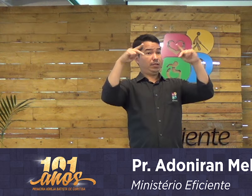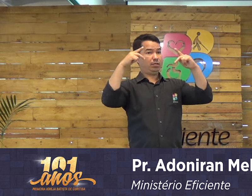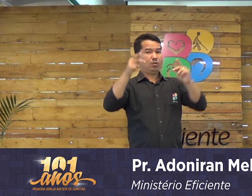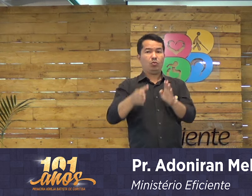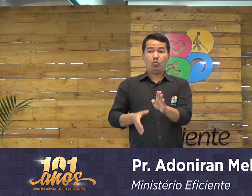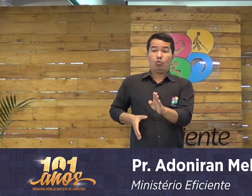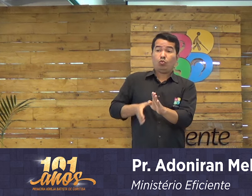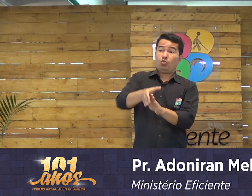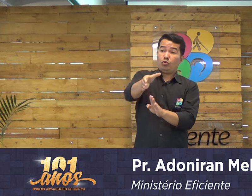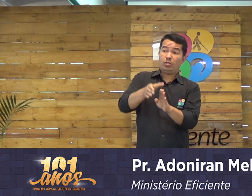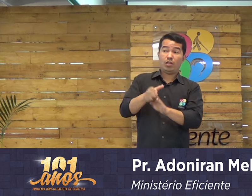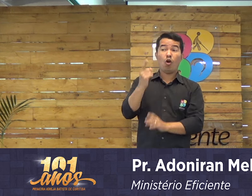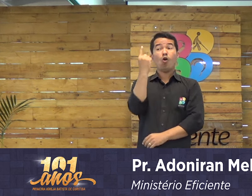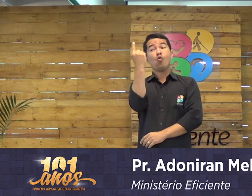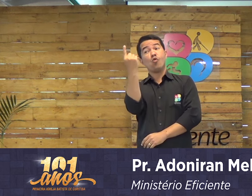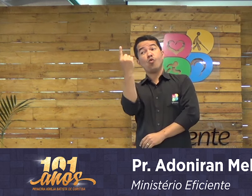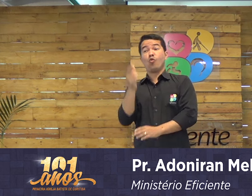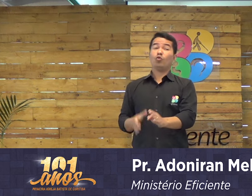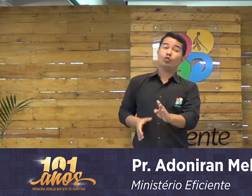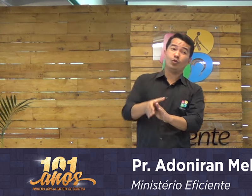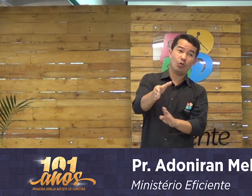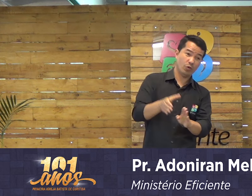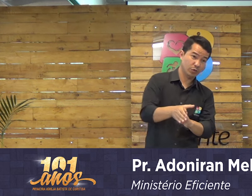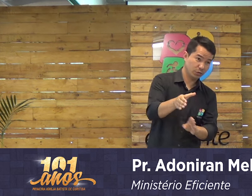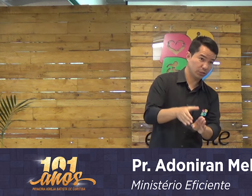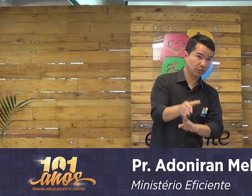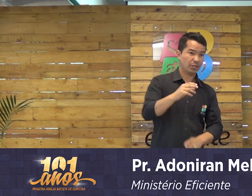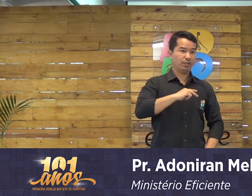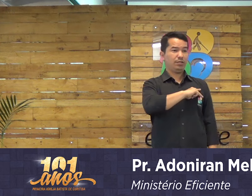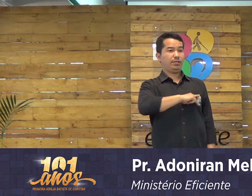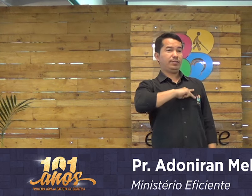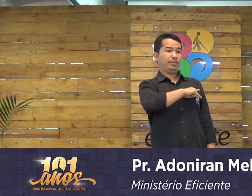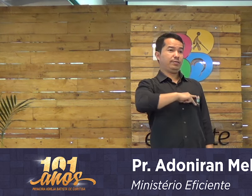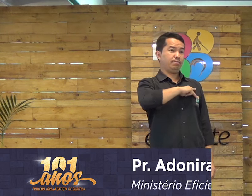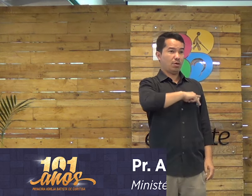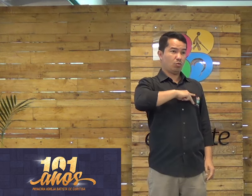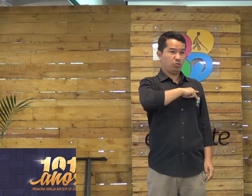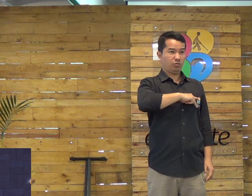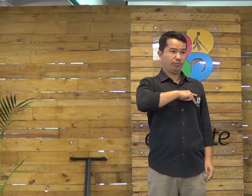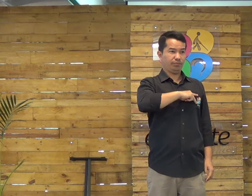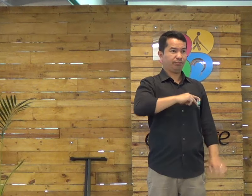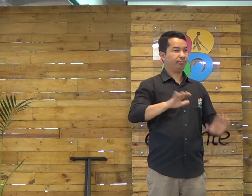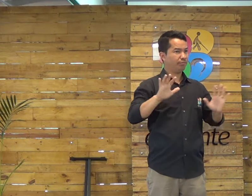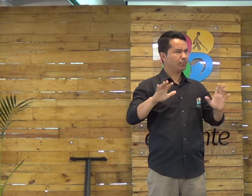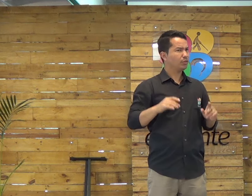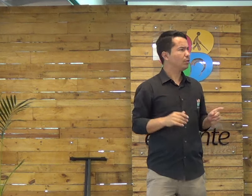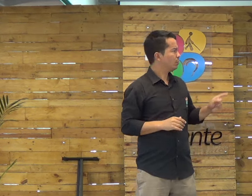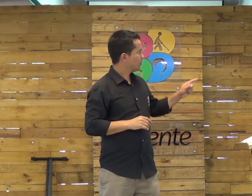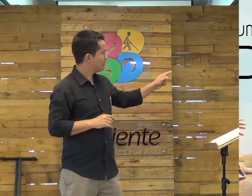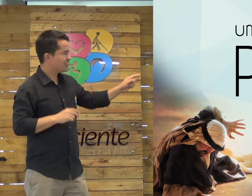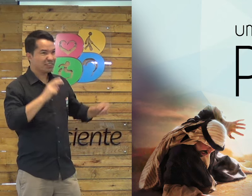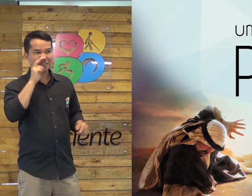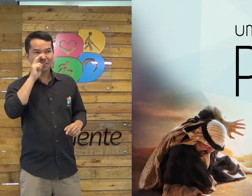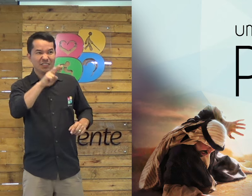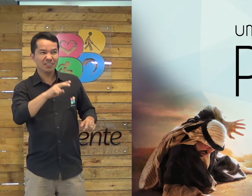Paulo. O tema da nossa mensagem é um conselho de Paulo.